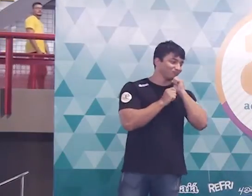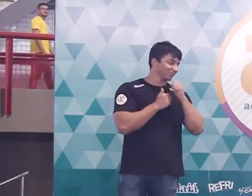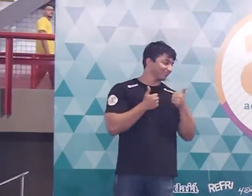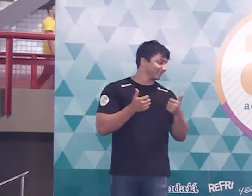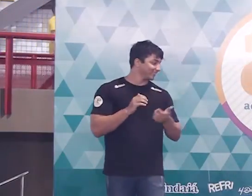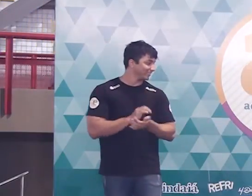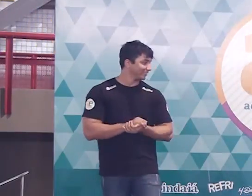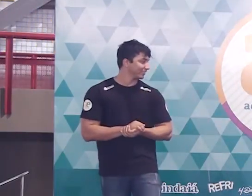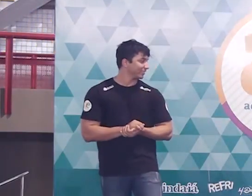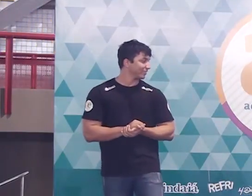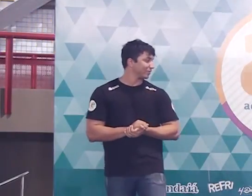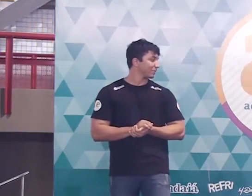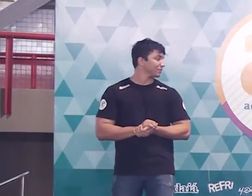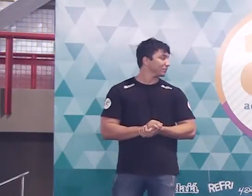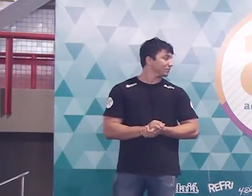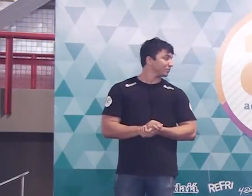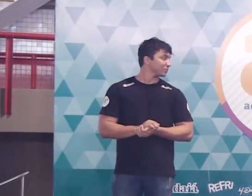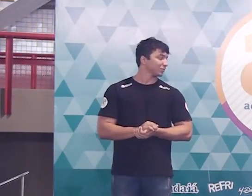sabe.